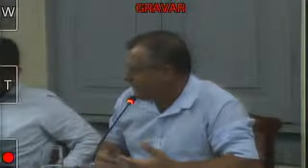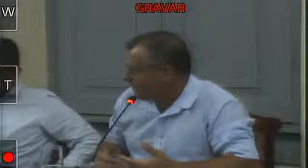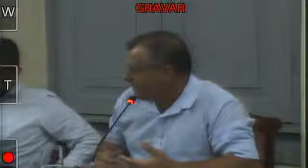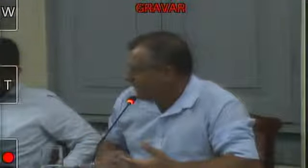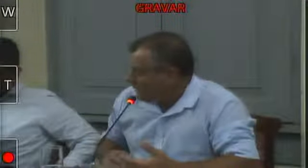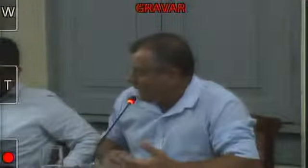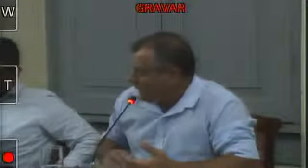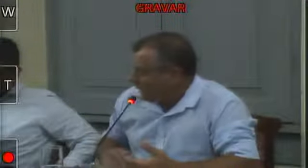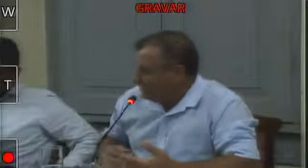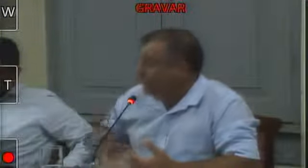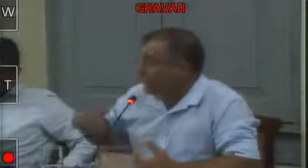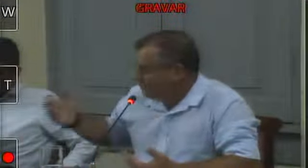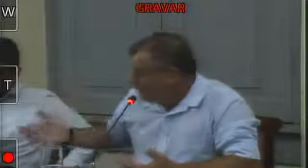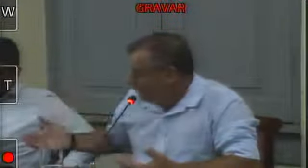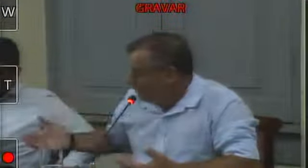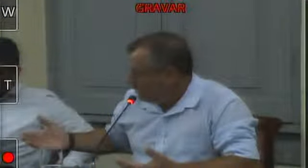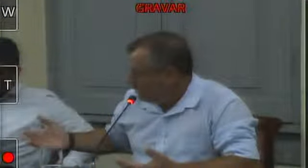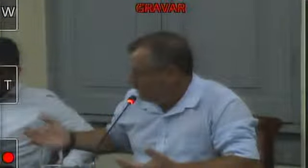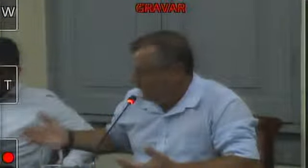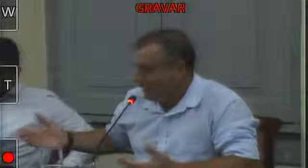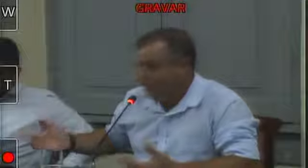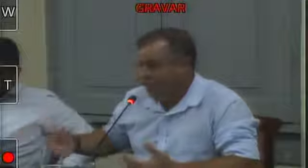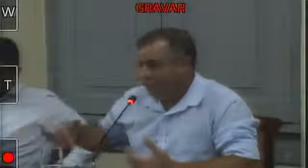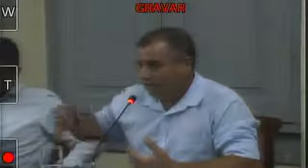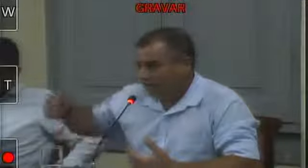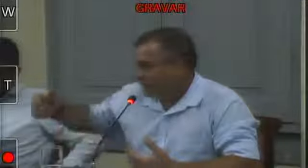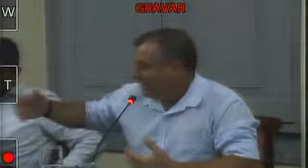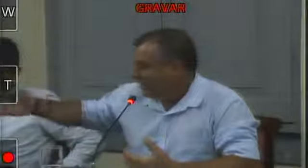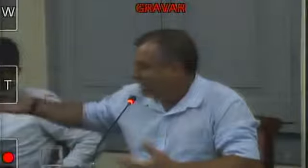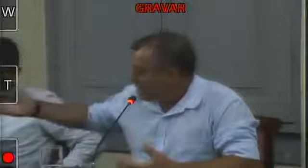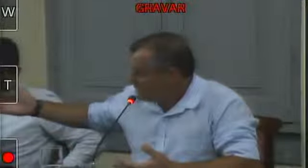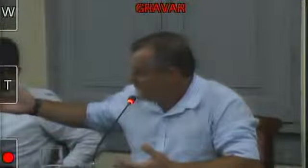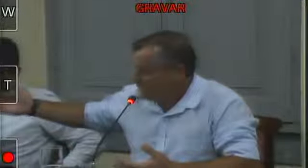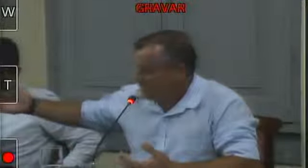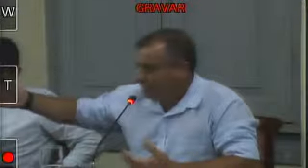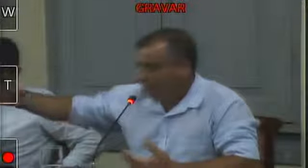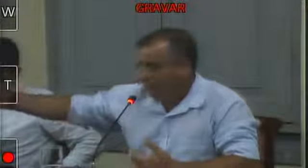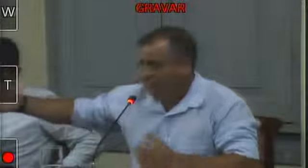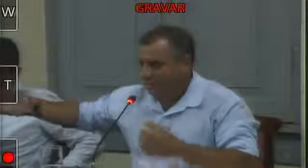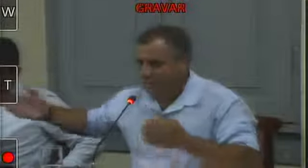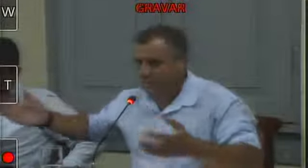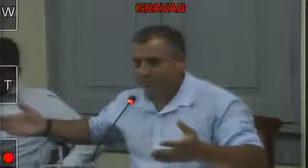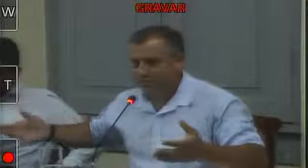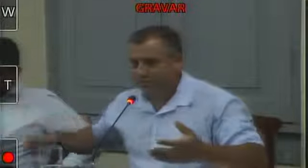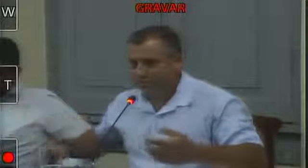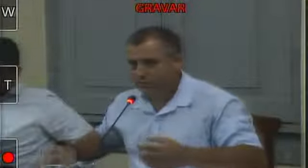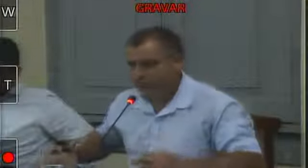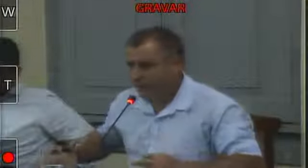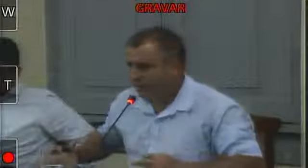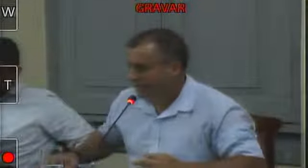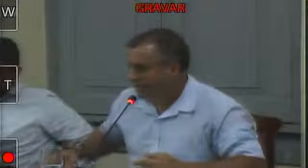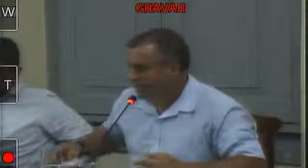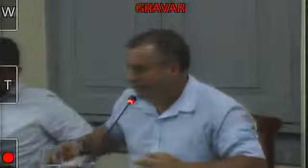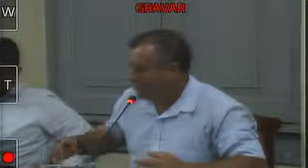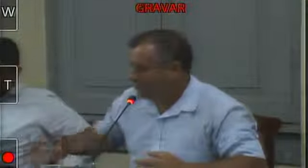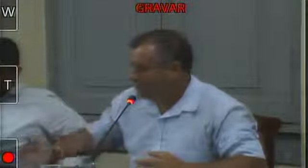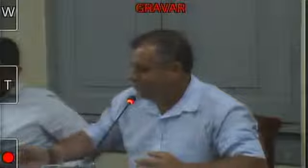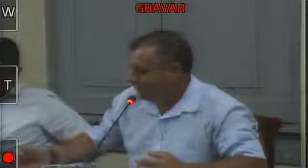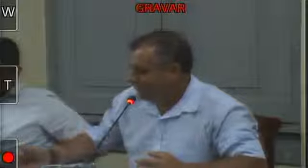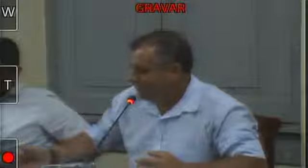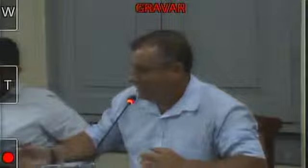aí, né, em tempo, né? Essa casa também, com os vereadores e a prefeitura, poderia tomar